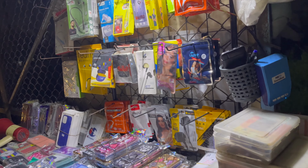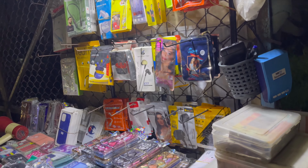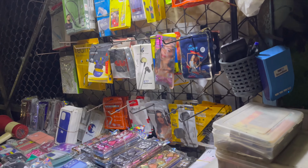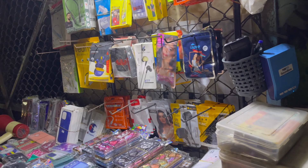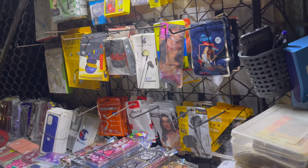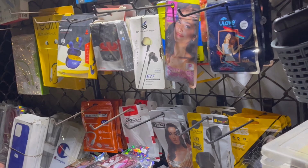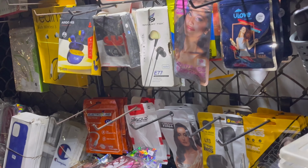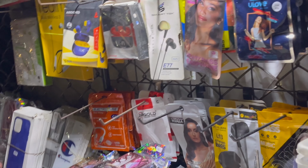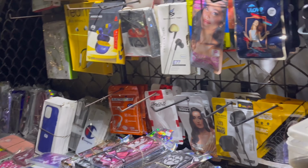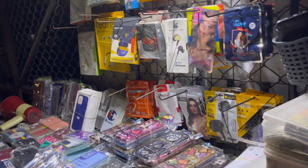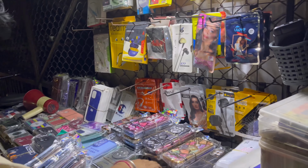भरवाते हैं।